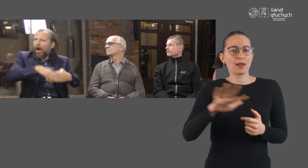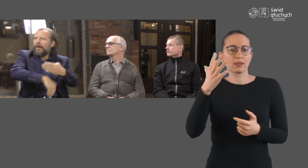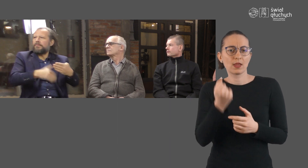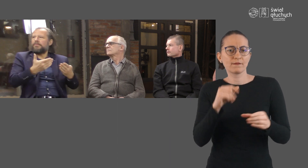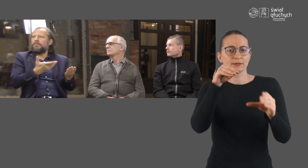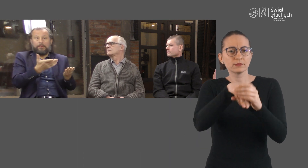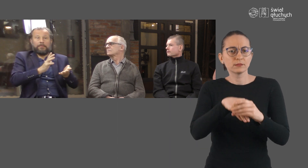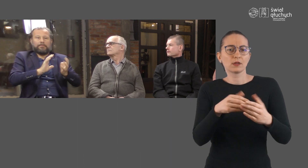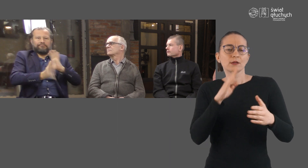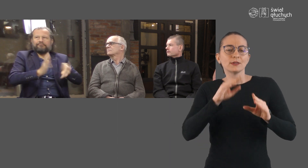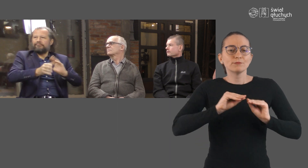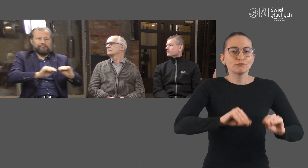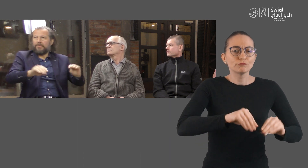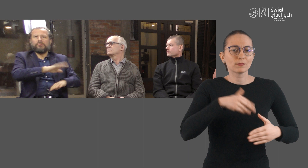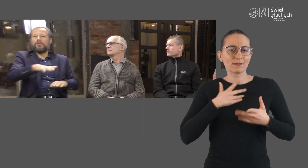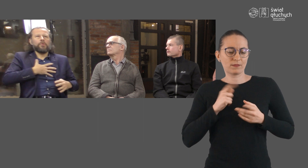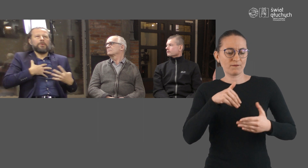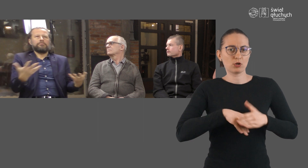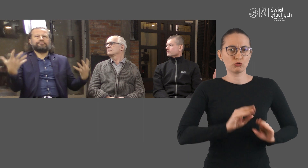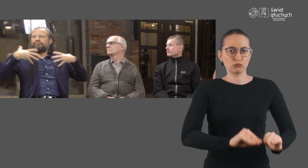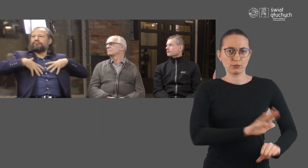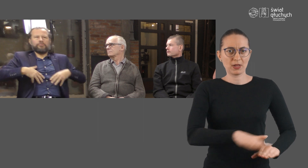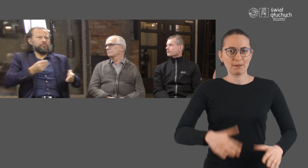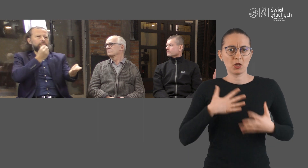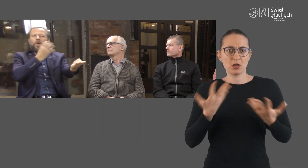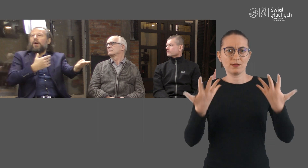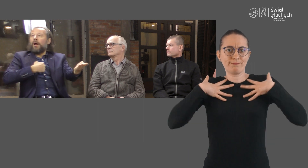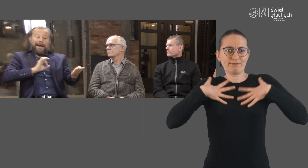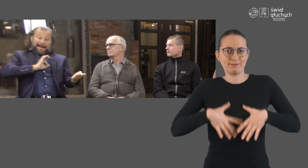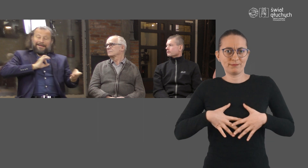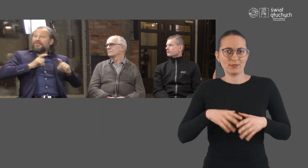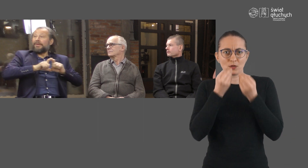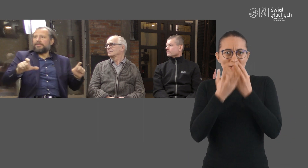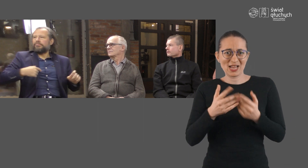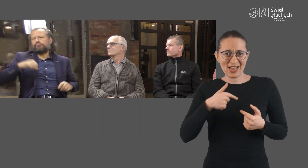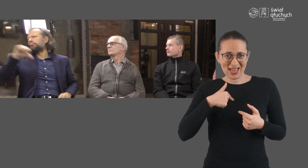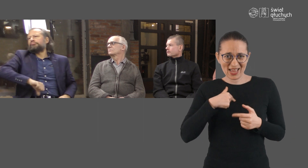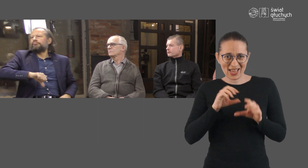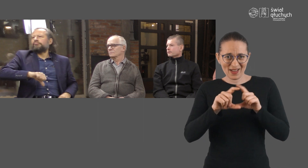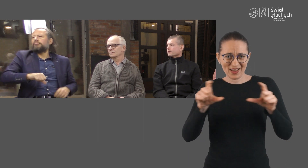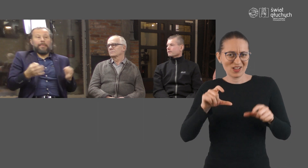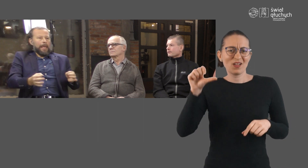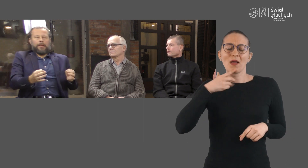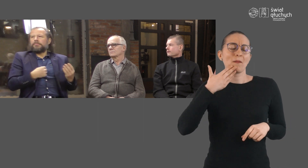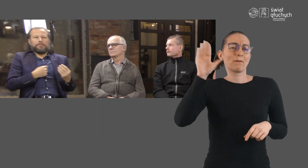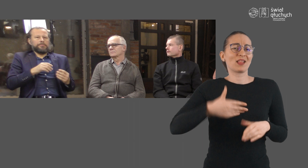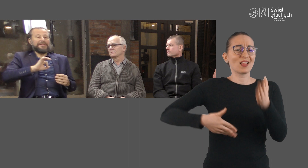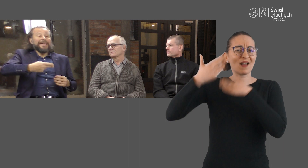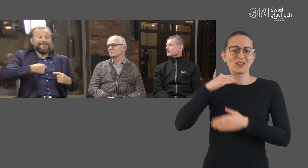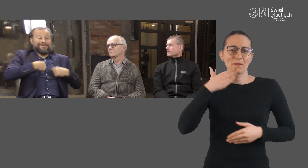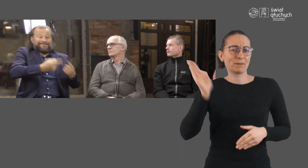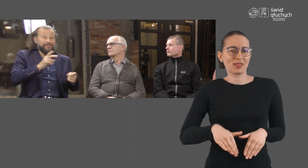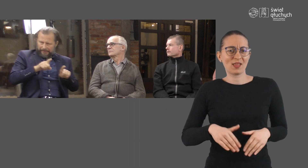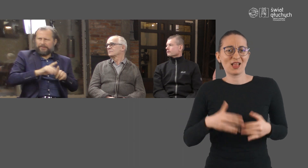już więcej jest wychowawców, głuchych wychowawców. Dzieci się czują lepiej, po prostu czują tą swoją tożsamość. Ja się czułem bardzo